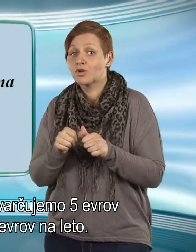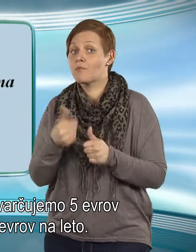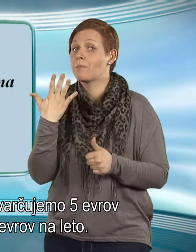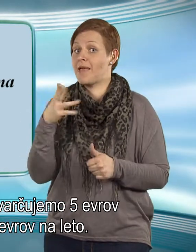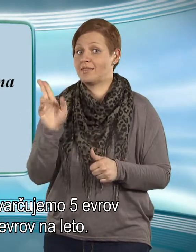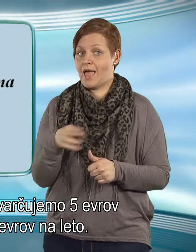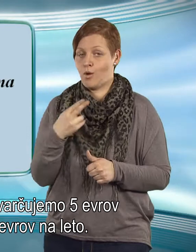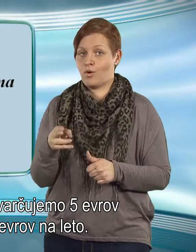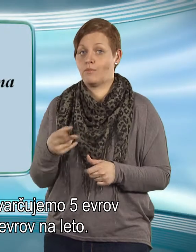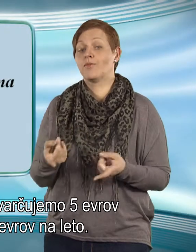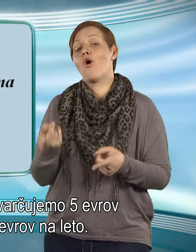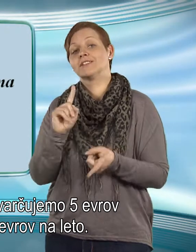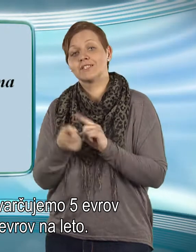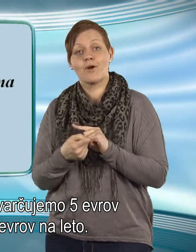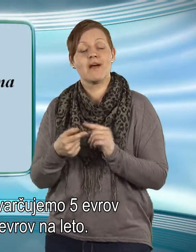oziroma 60 evrov na leto.